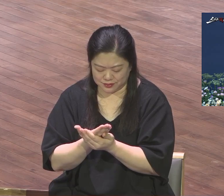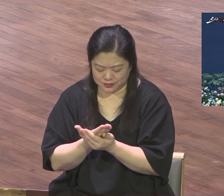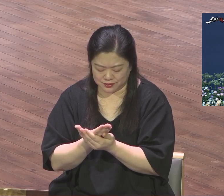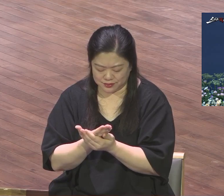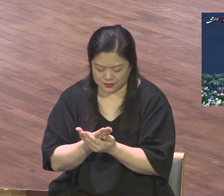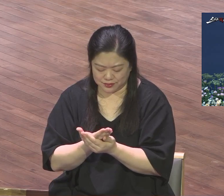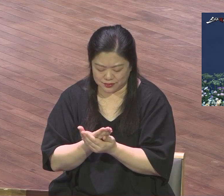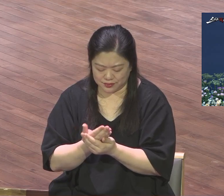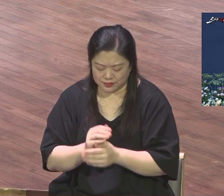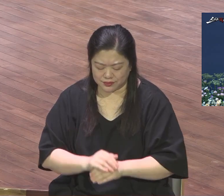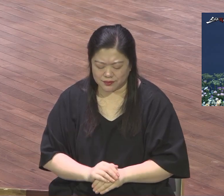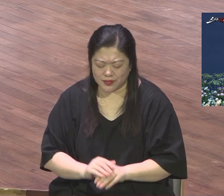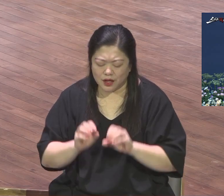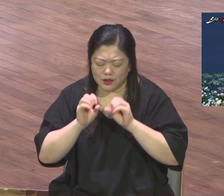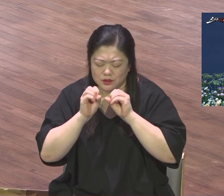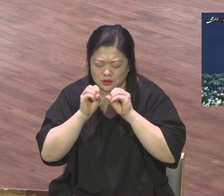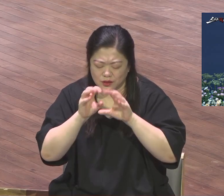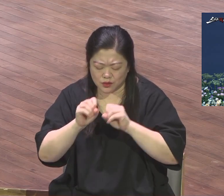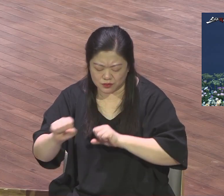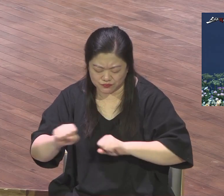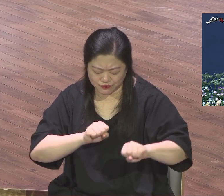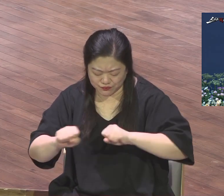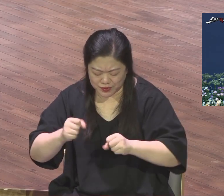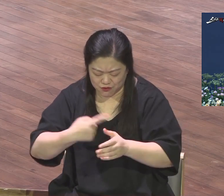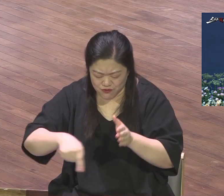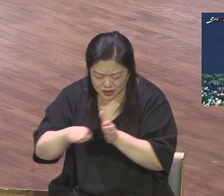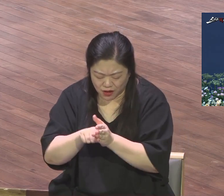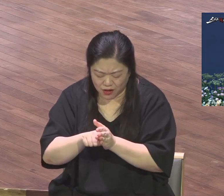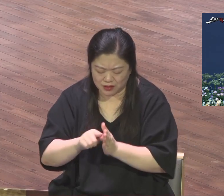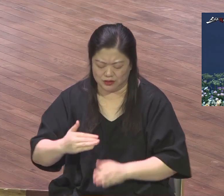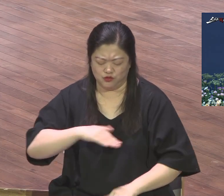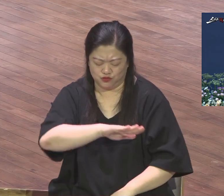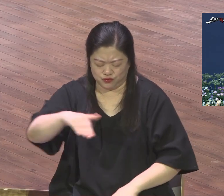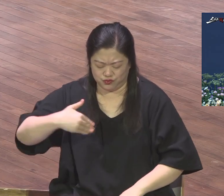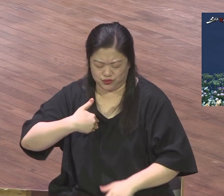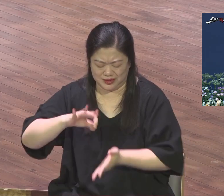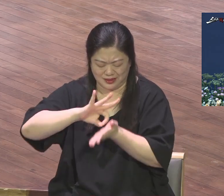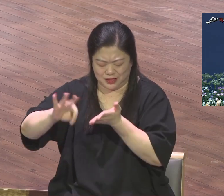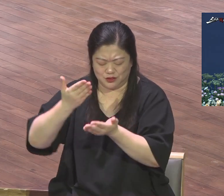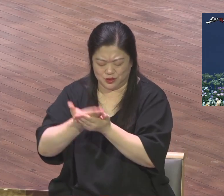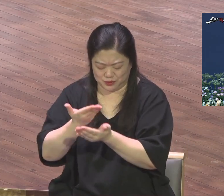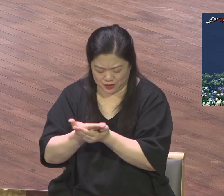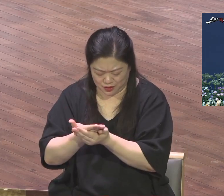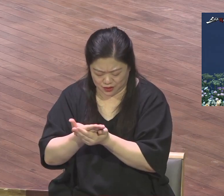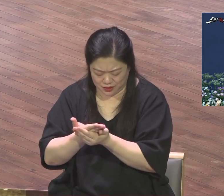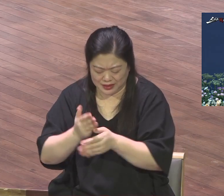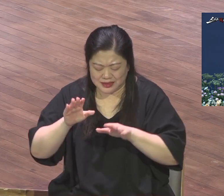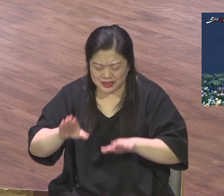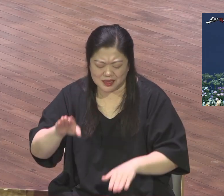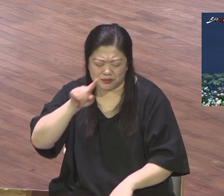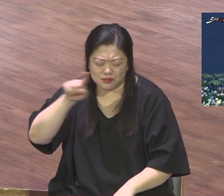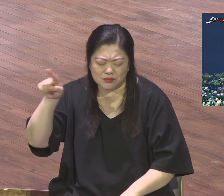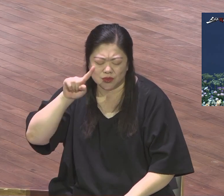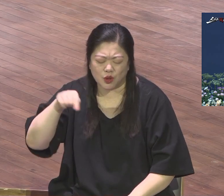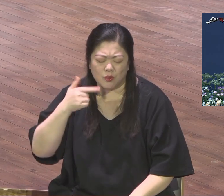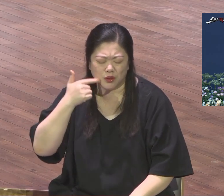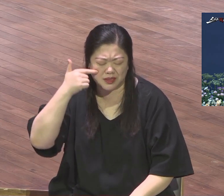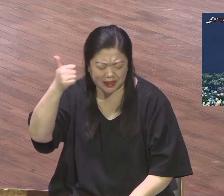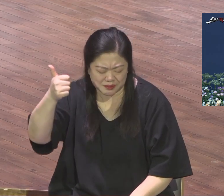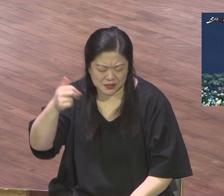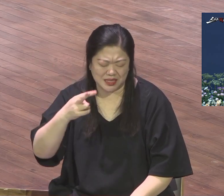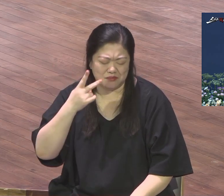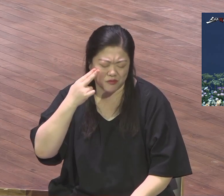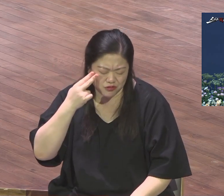미천한 종을 붙드시고 주님의 도구로 사용해 주옵소서. 담임 정은주 목사님 미주 집회와 캐나다